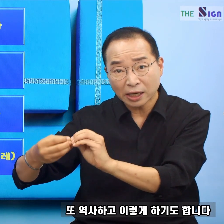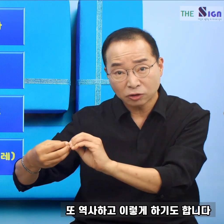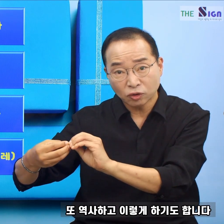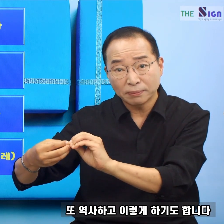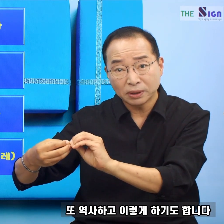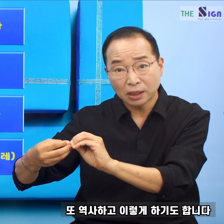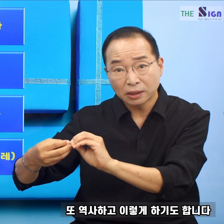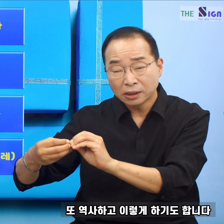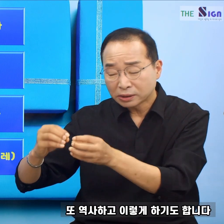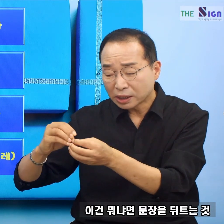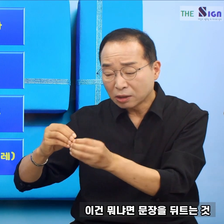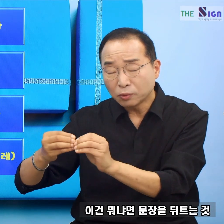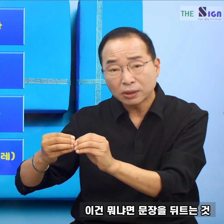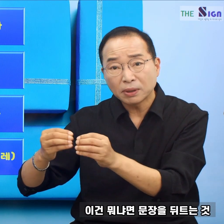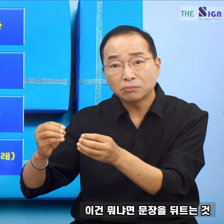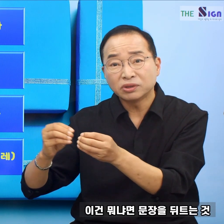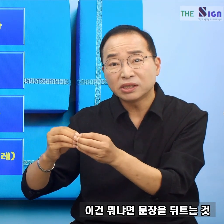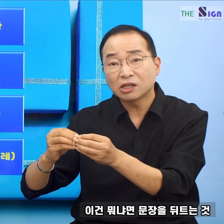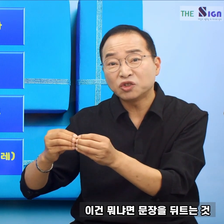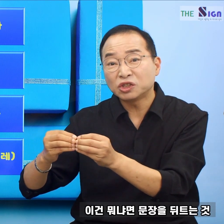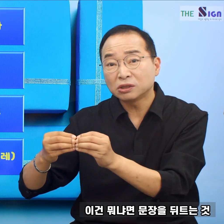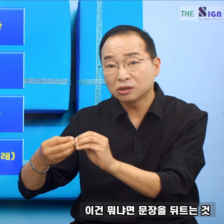하기도 합니다. 자, 이건 뭐냐면 문장을 뒤트는 거.